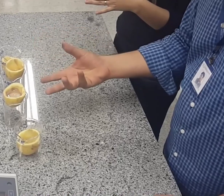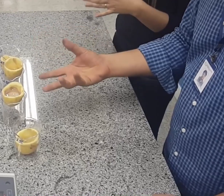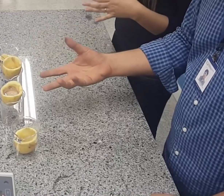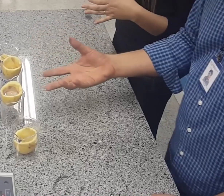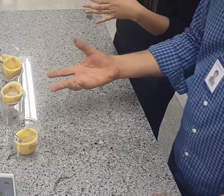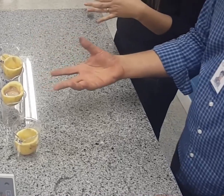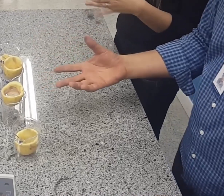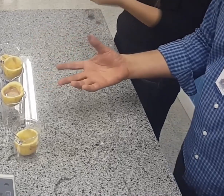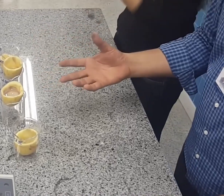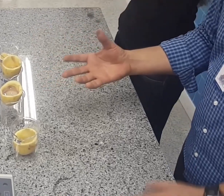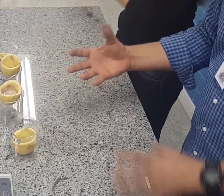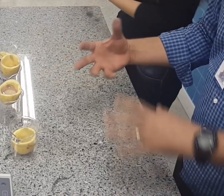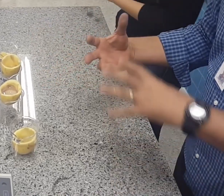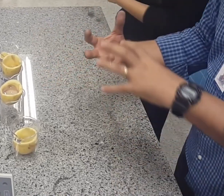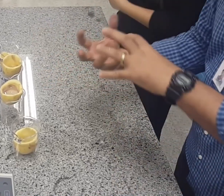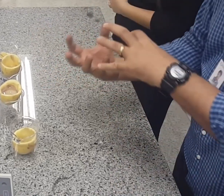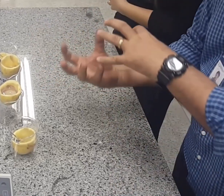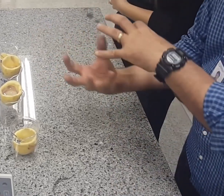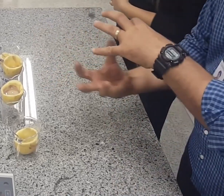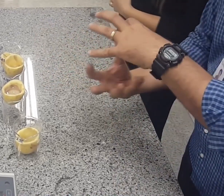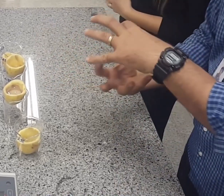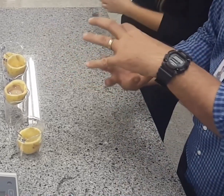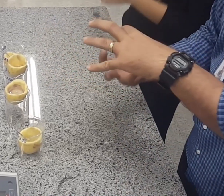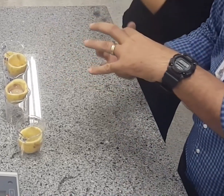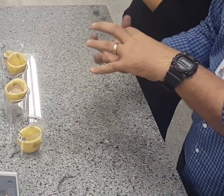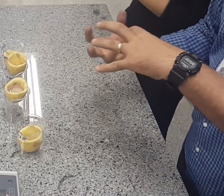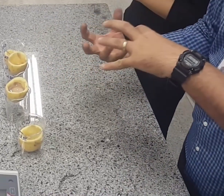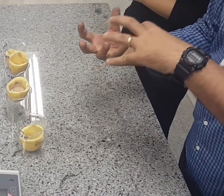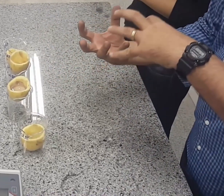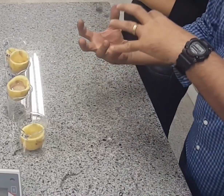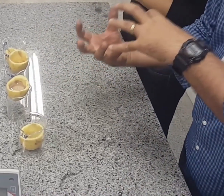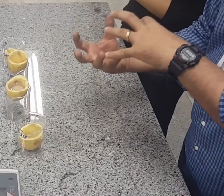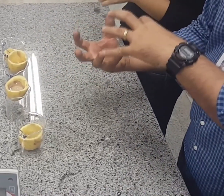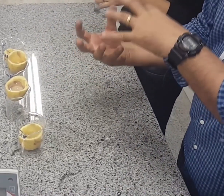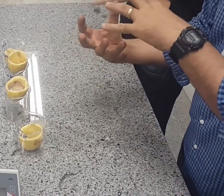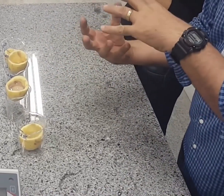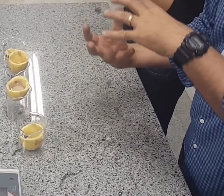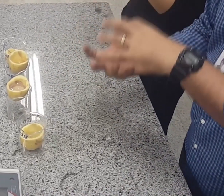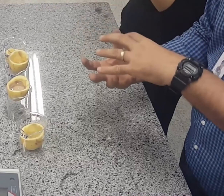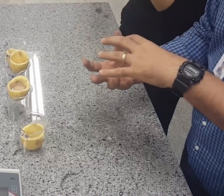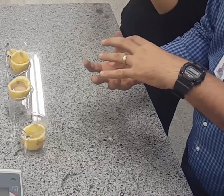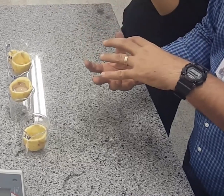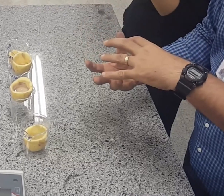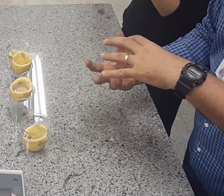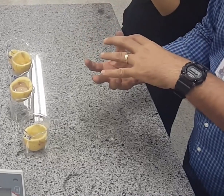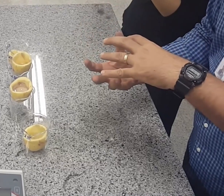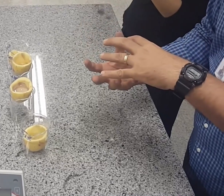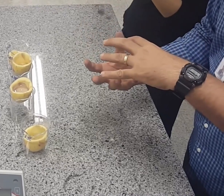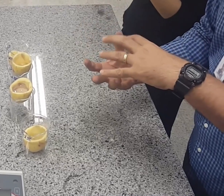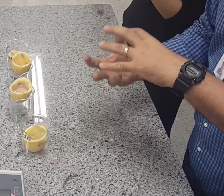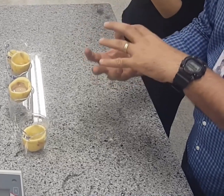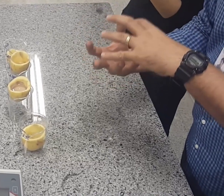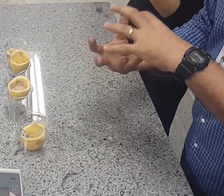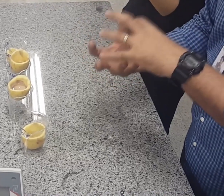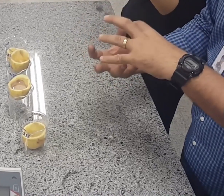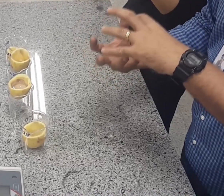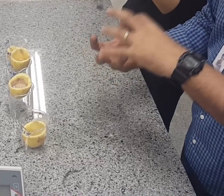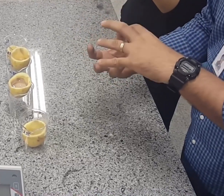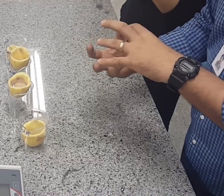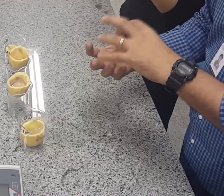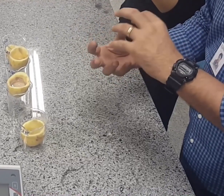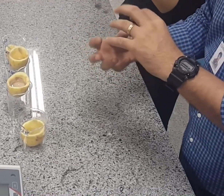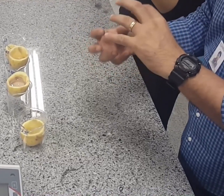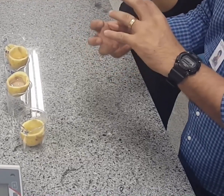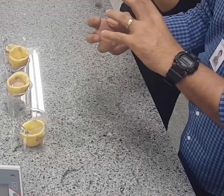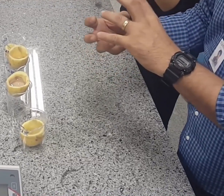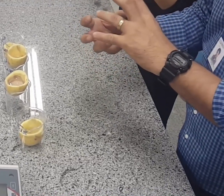o salgamento dessa carne. Então, ao adicionar sal nesta carne, as